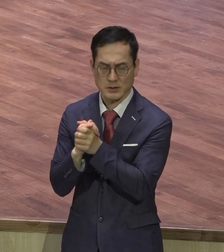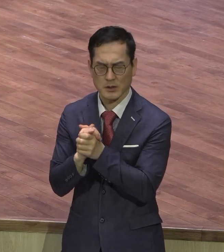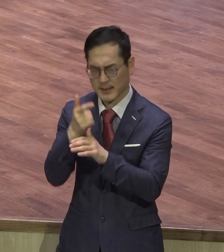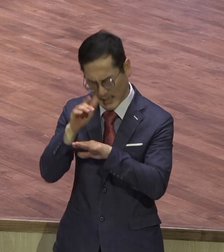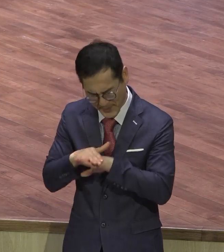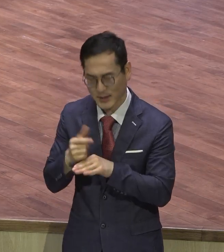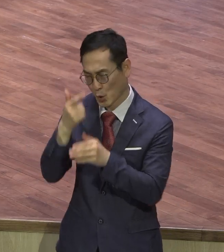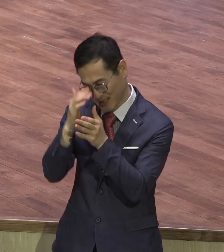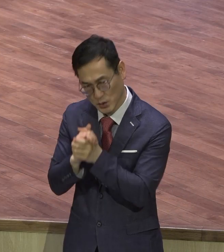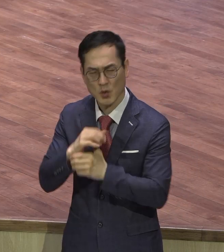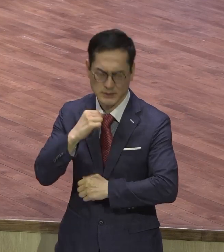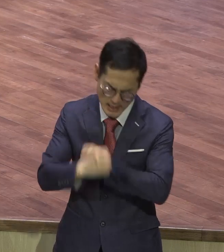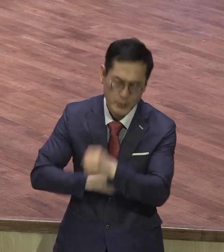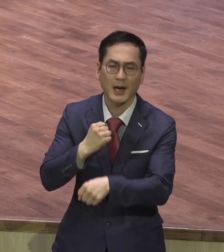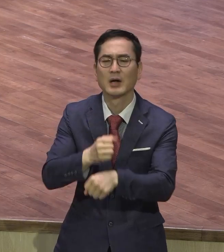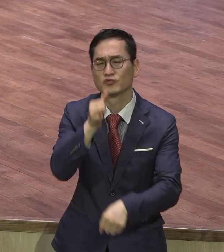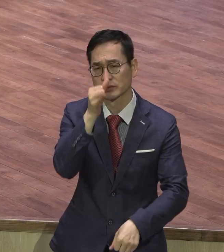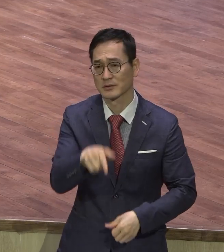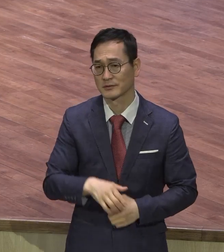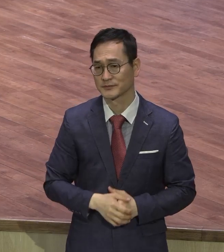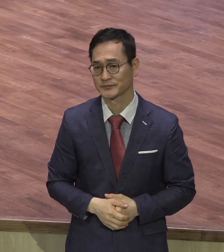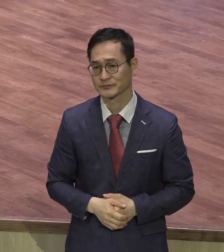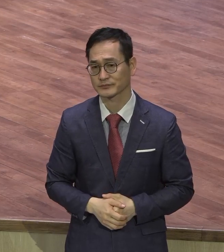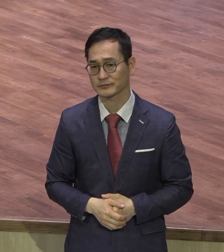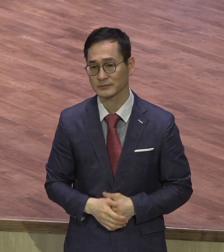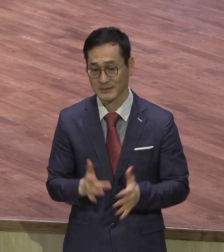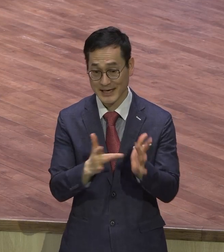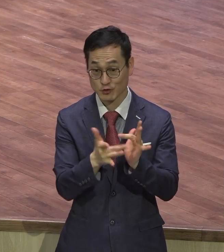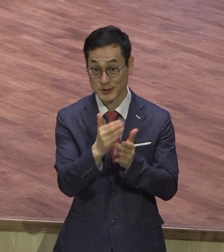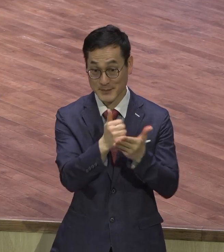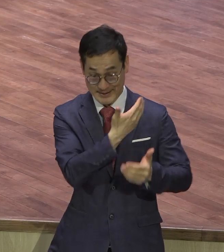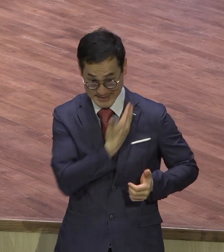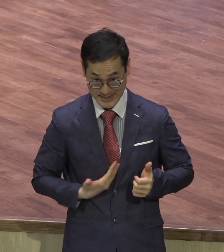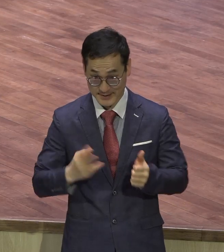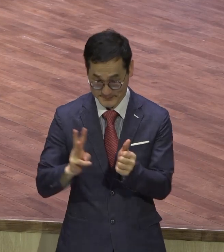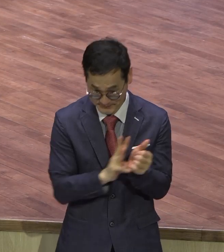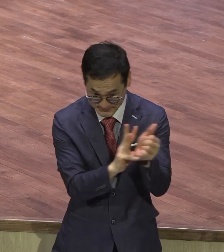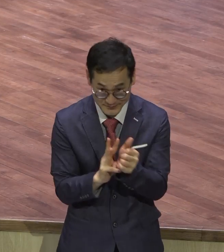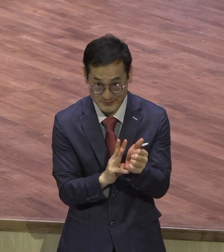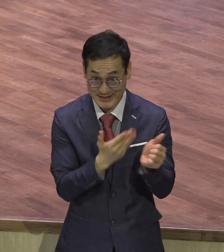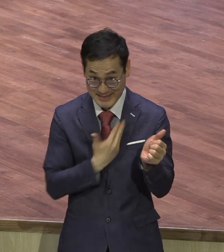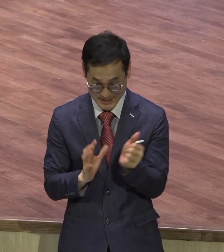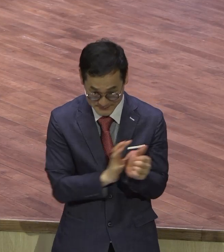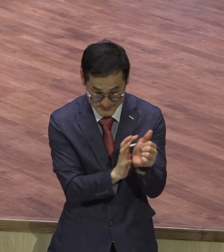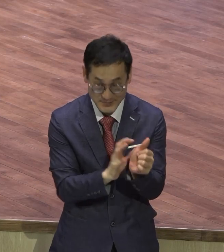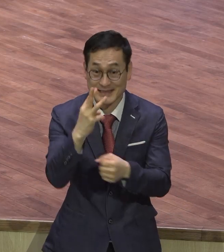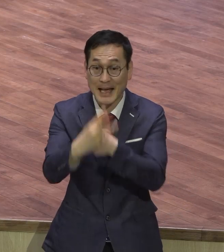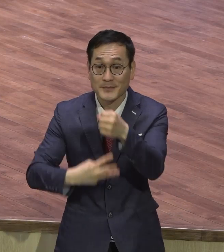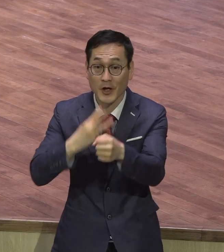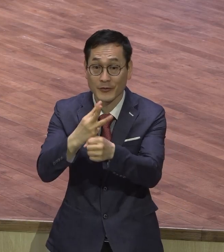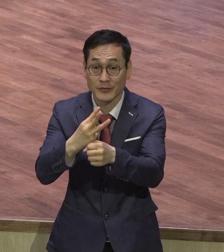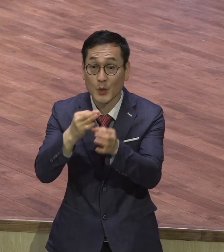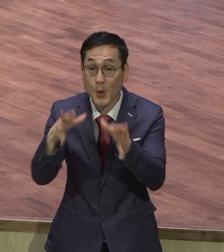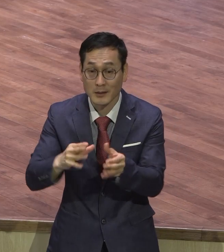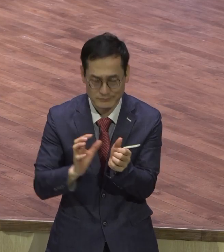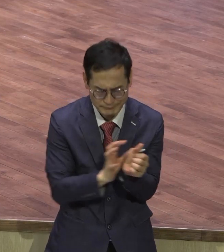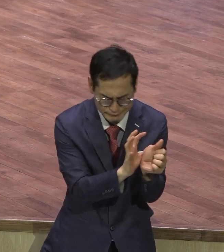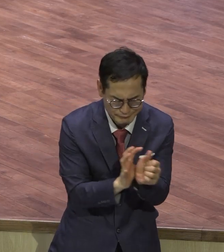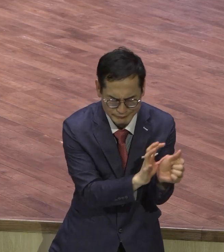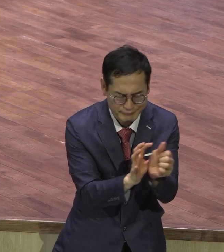있어요. 예수님 제자들 예수님 따라 3년밖에 다닌 적이 없어요. 3년입니다.